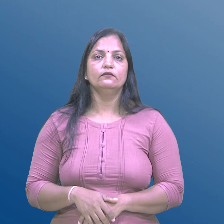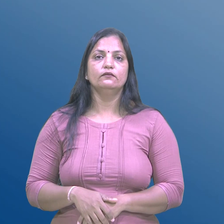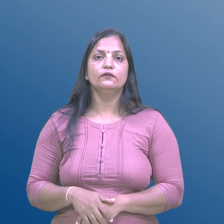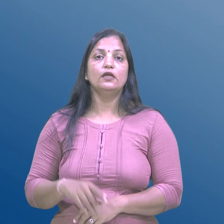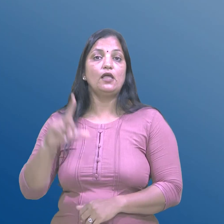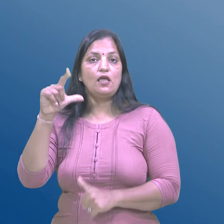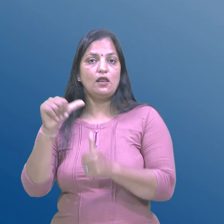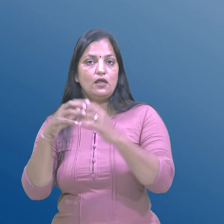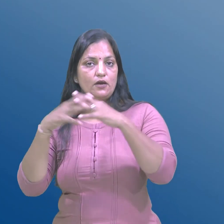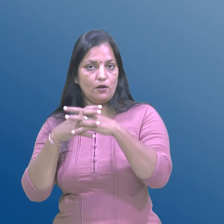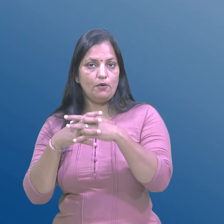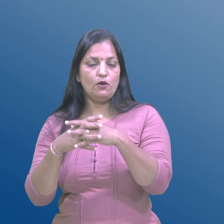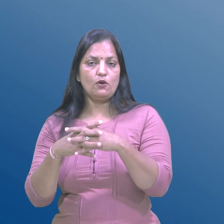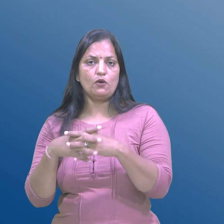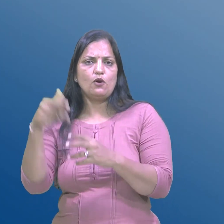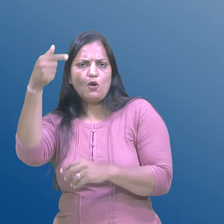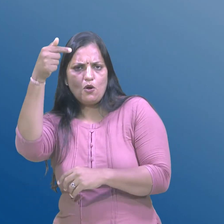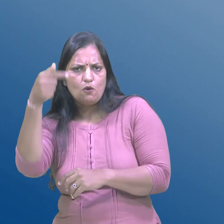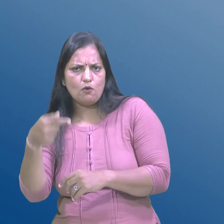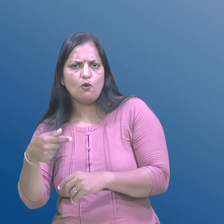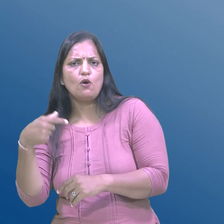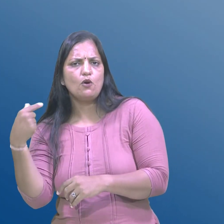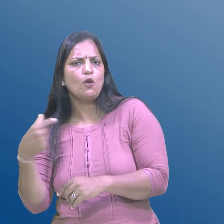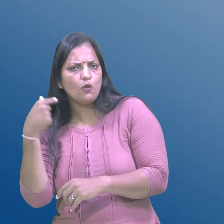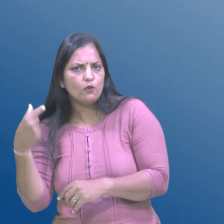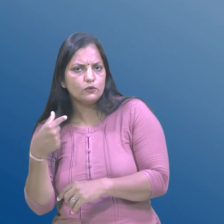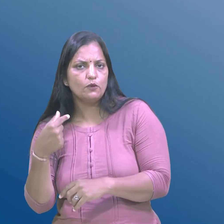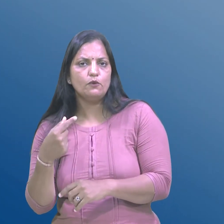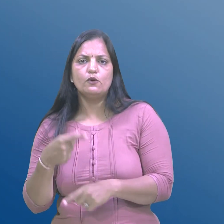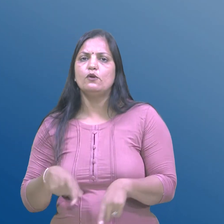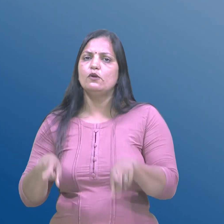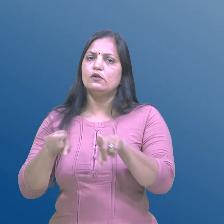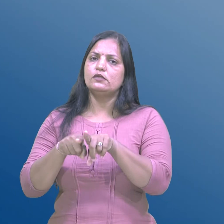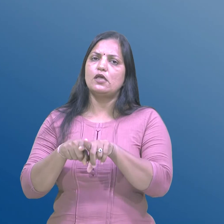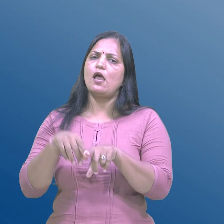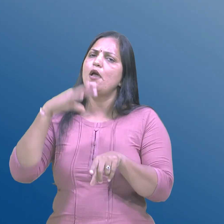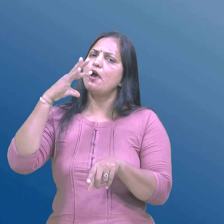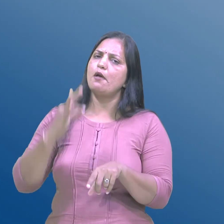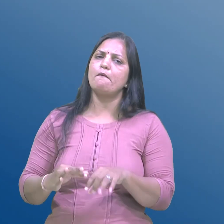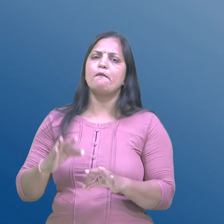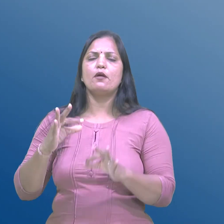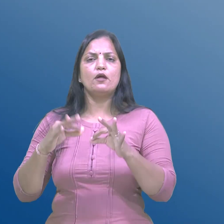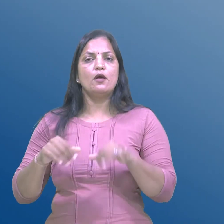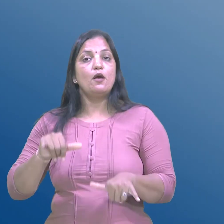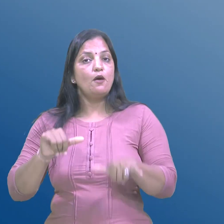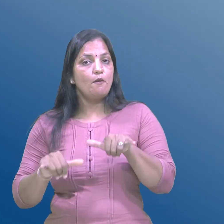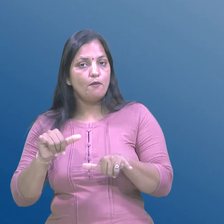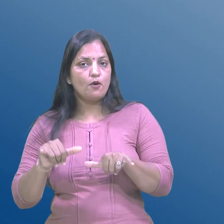કાયદાકીય સામર્થ્યના ઉપયોગ માટે યોગ્ય સહયોગ વ્યવસ્થા ઊભી કરવા જરૂરી પગલાં ભરશે.